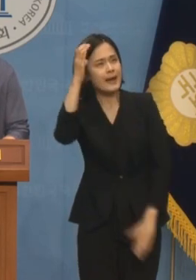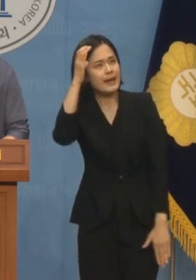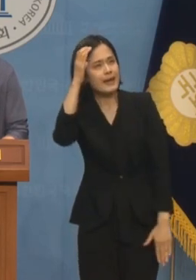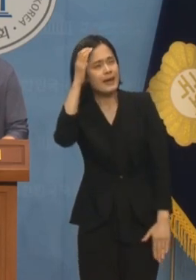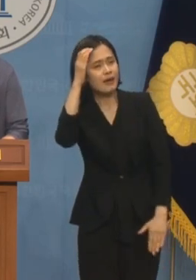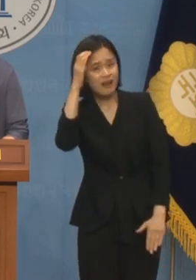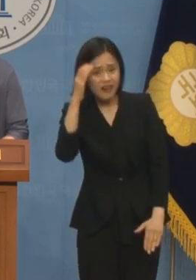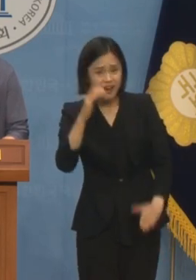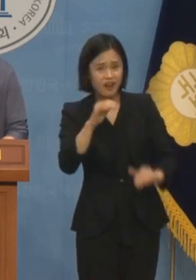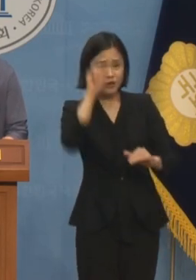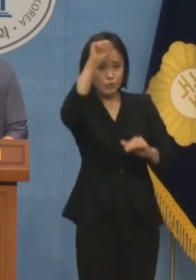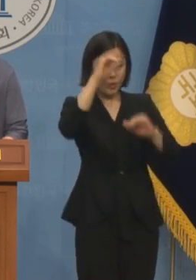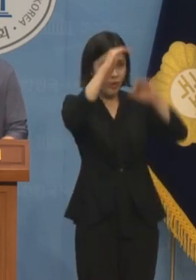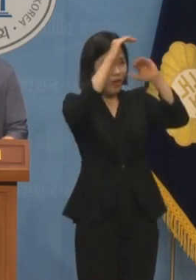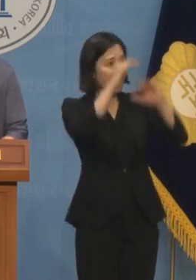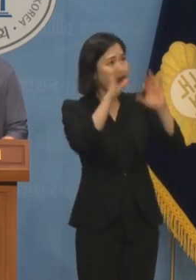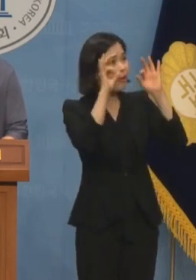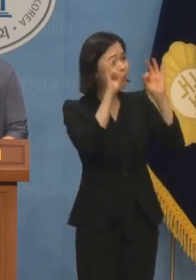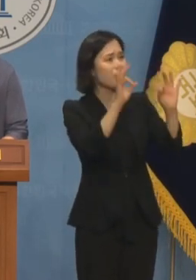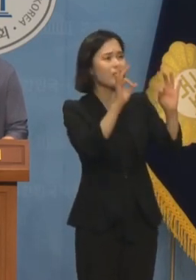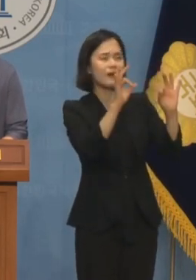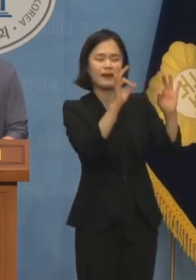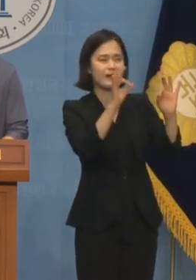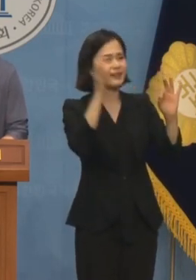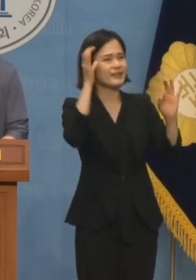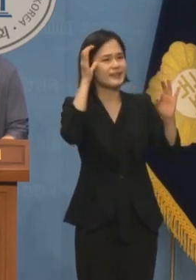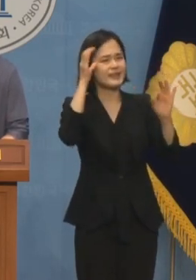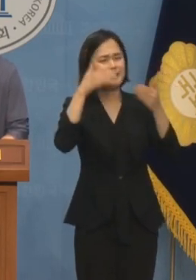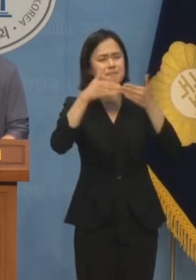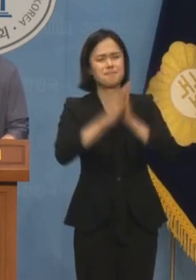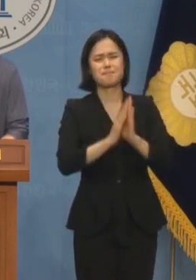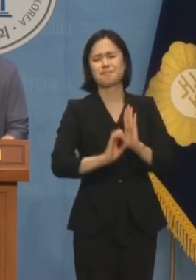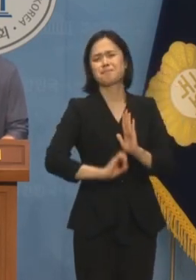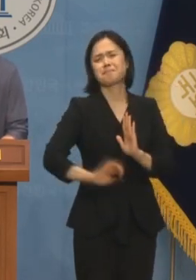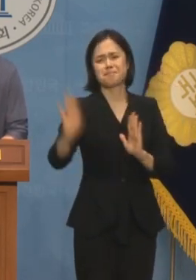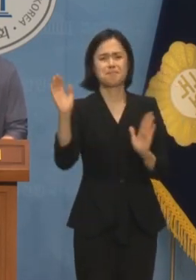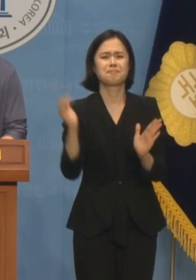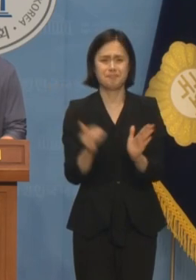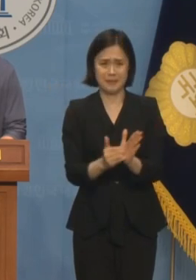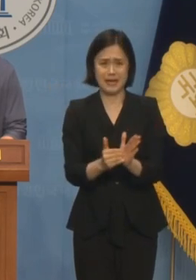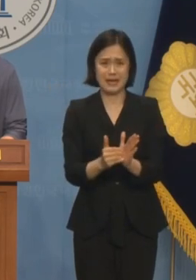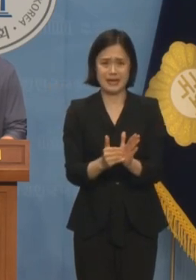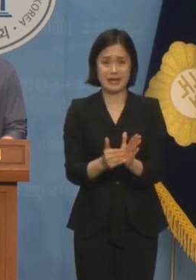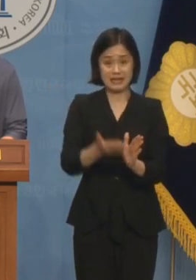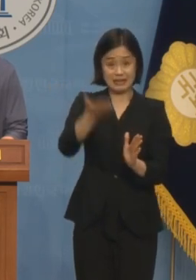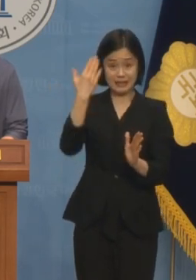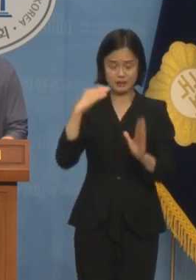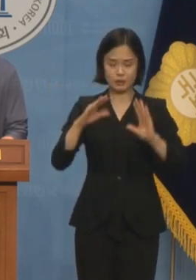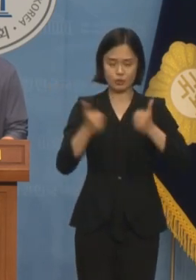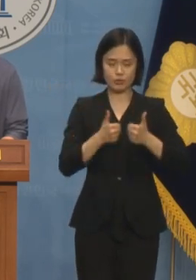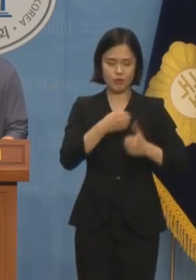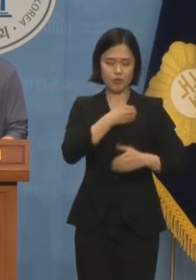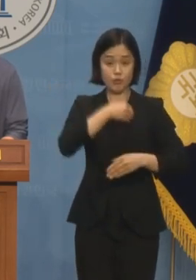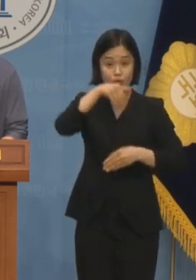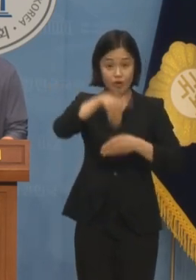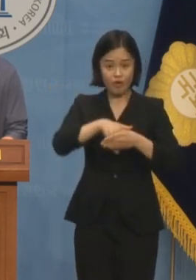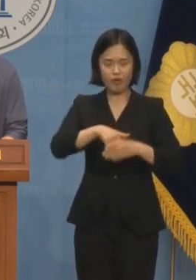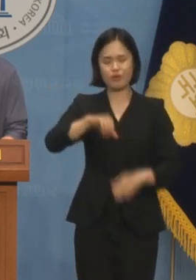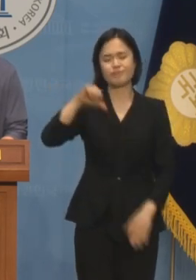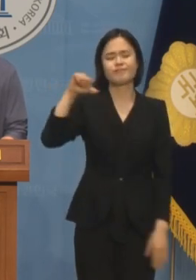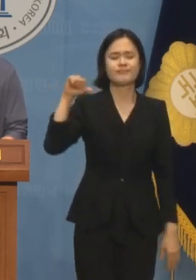기대감마저 3연타로 날려버렸습니다. 총선 패배를 거론하면서 반성과